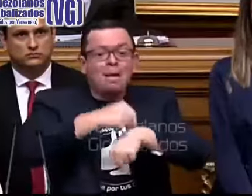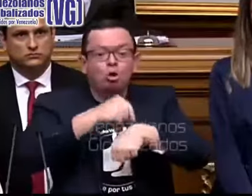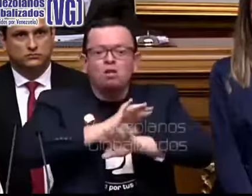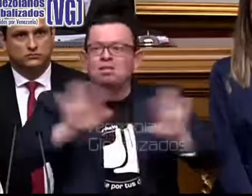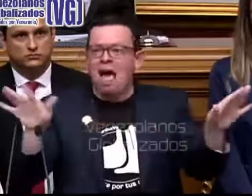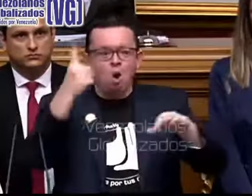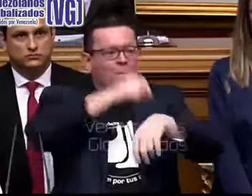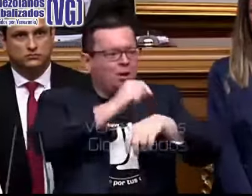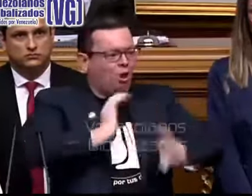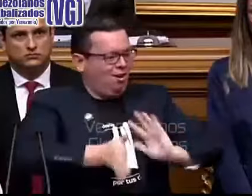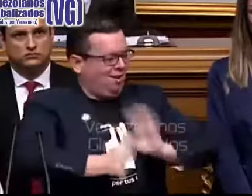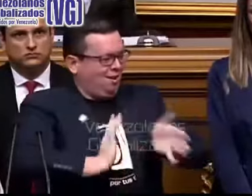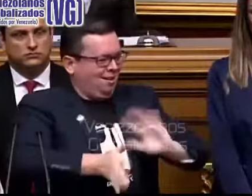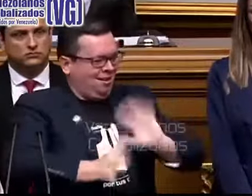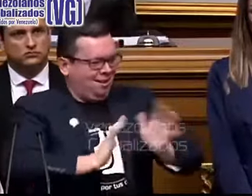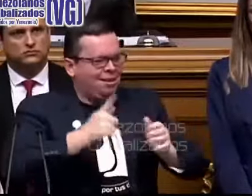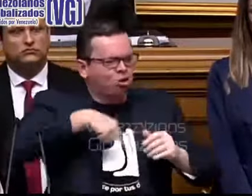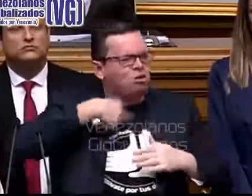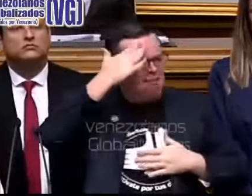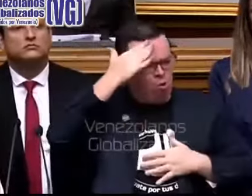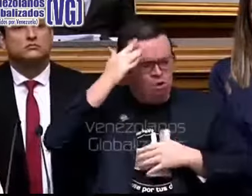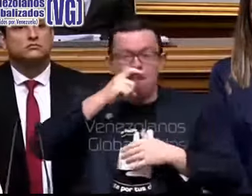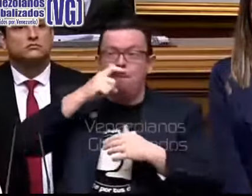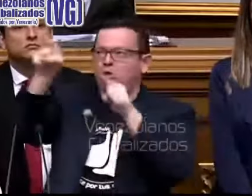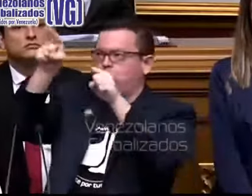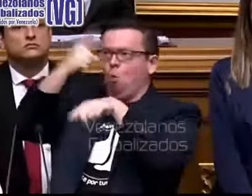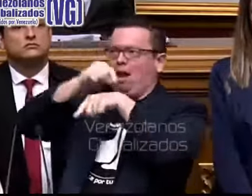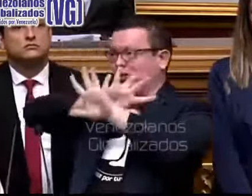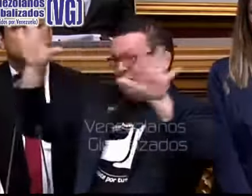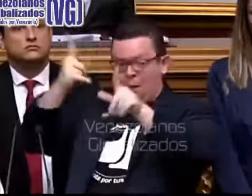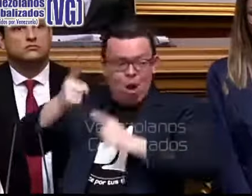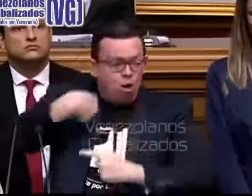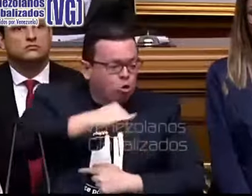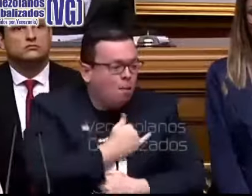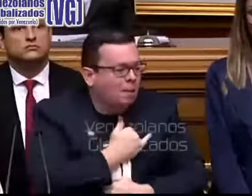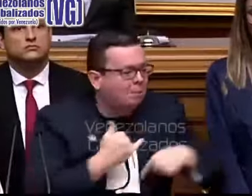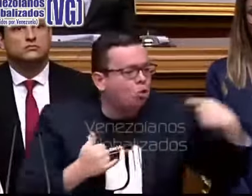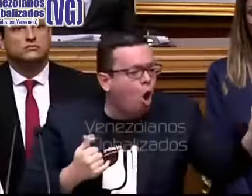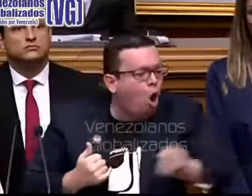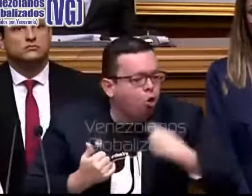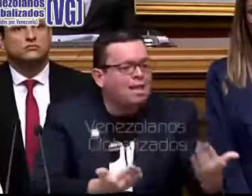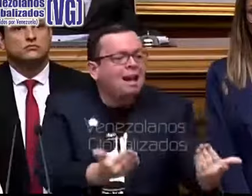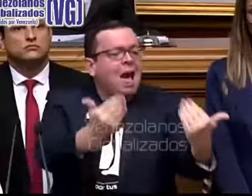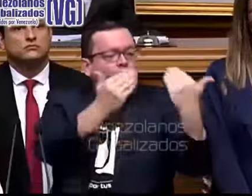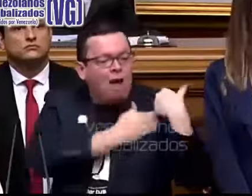espacios televisivos. Pero no se cumplen. Así que este mensaje que dio el Presidente en tan solo un minuto no es la solución para nuestros problemas.